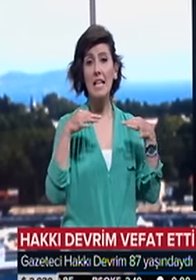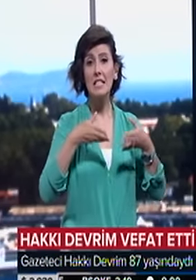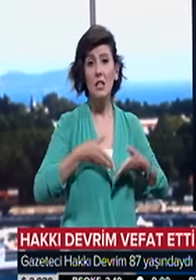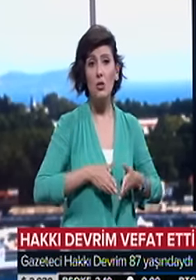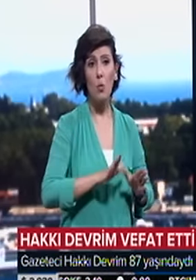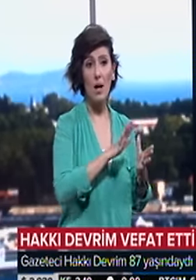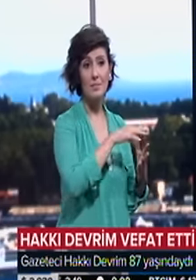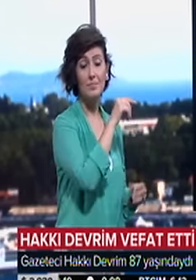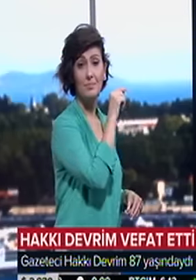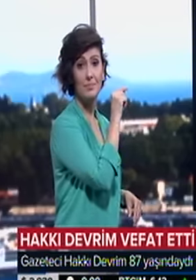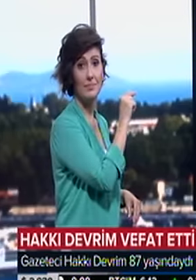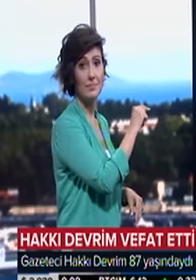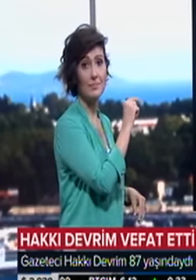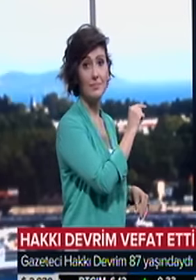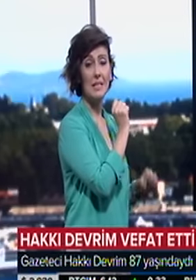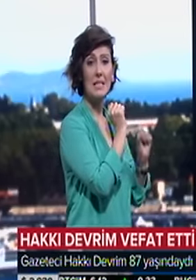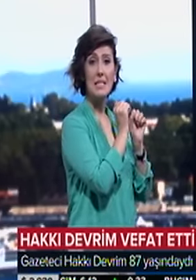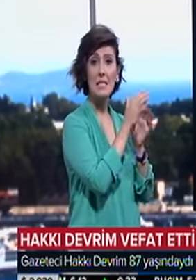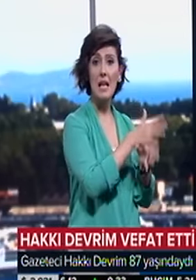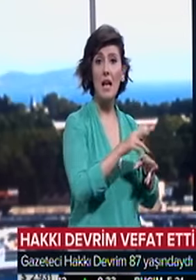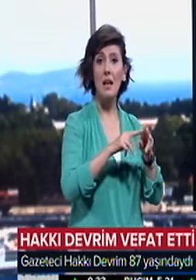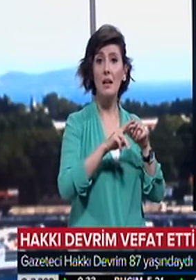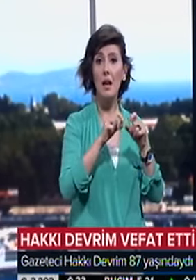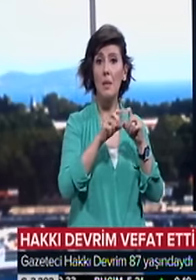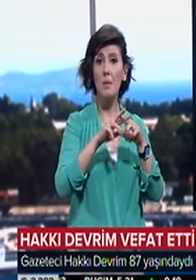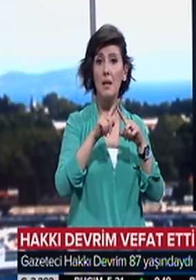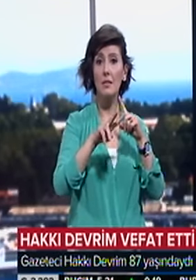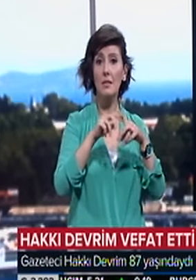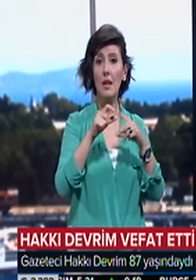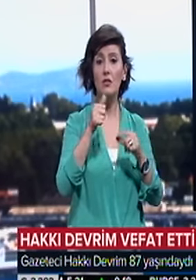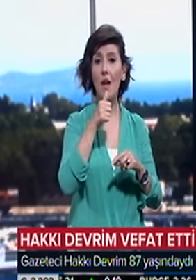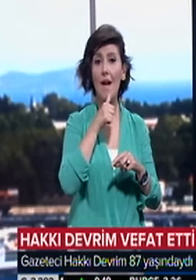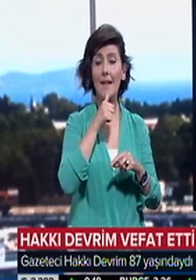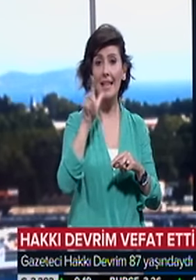1929'da Eskişehir'de doğan Hakkı Devrim sırasıyla Kabataş